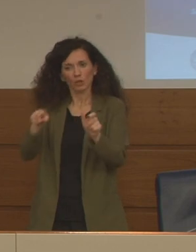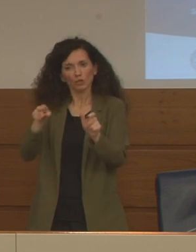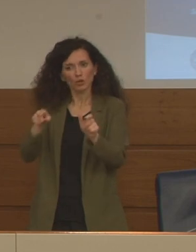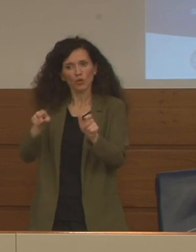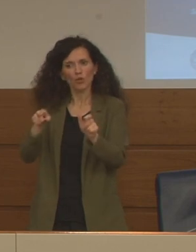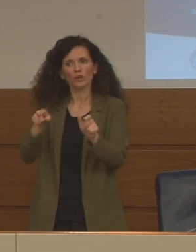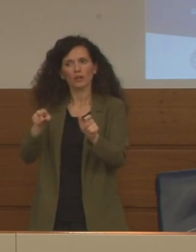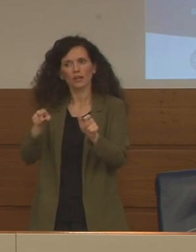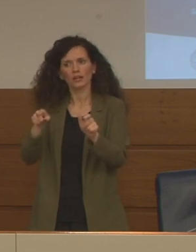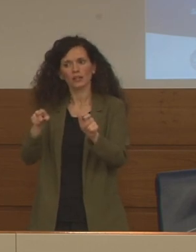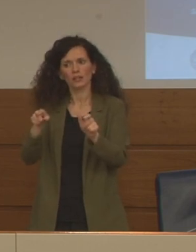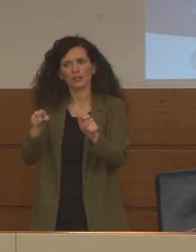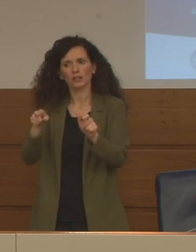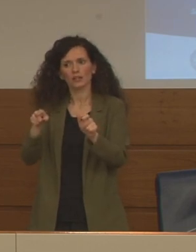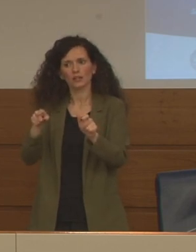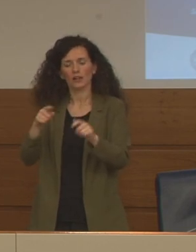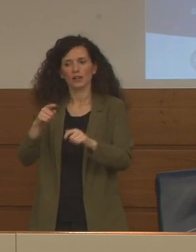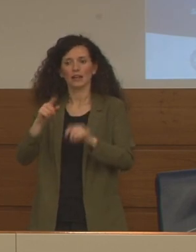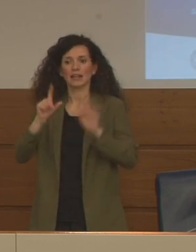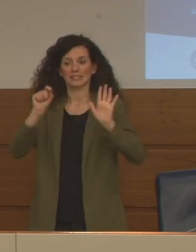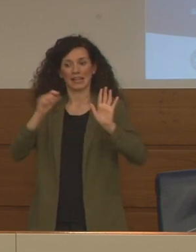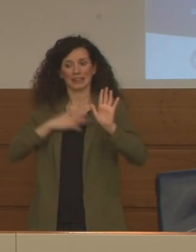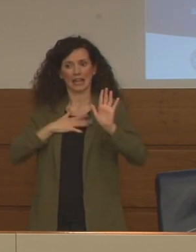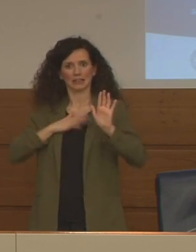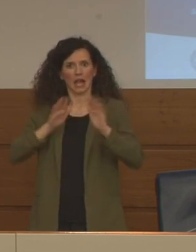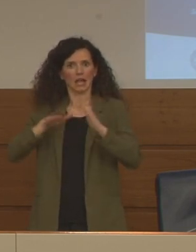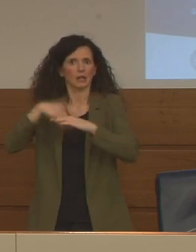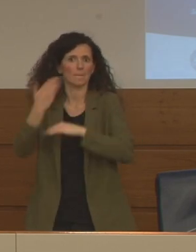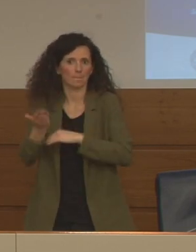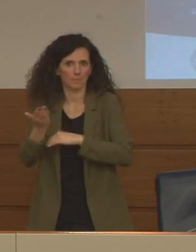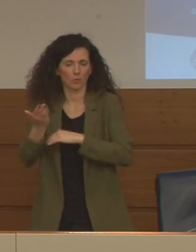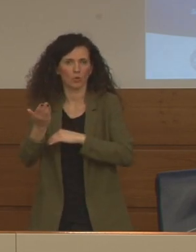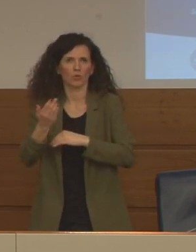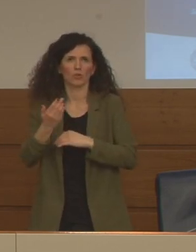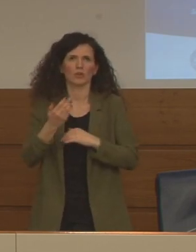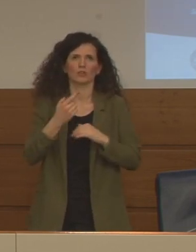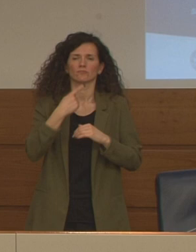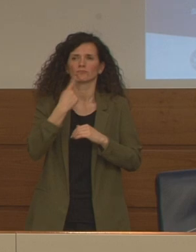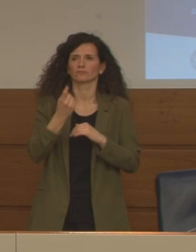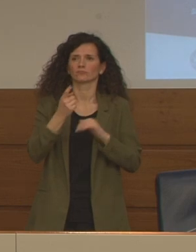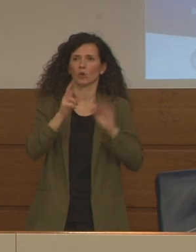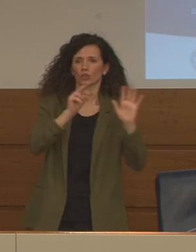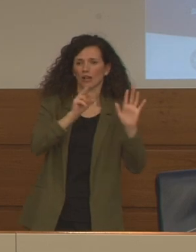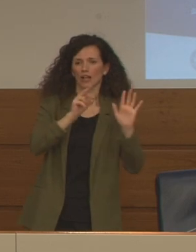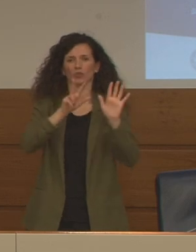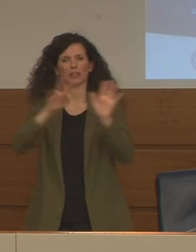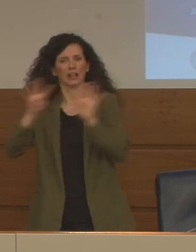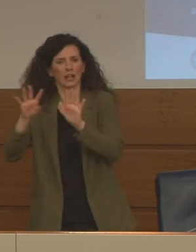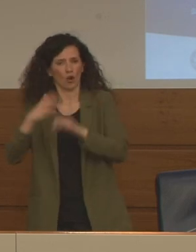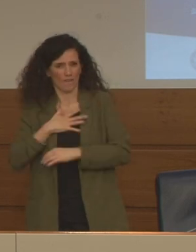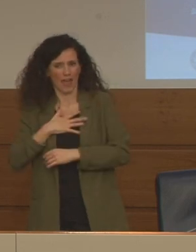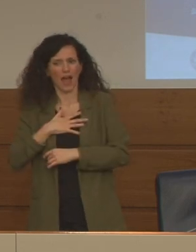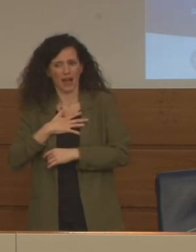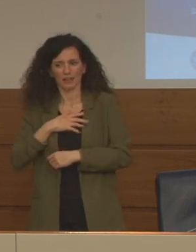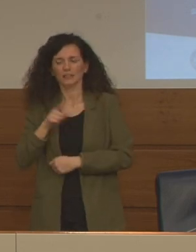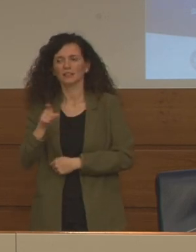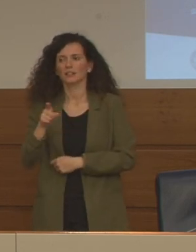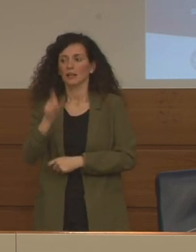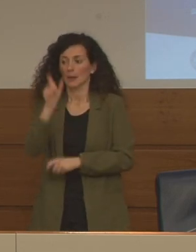e magari hanno più di 70 anni abbianto il picco è tra 80 89 anni sono persone che